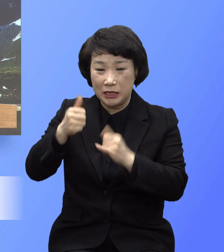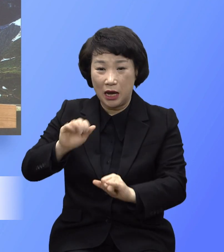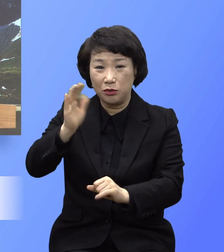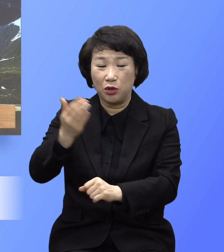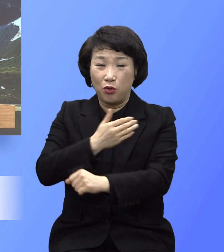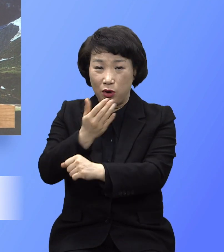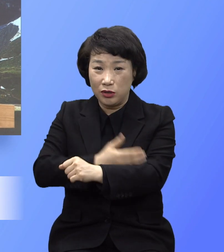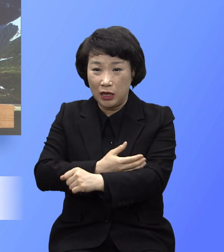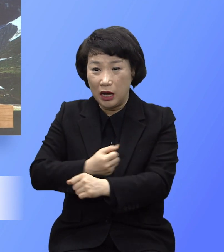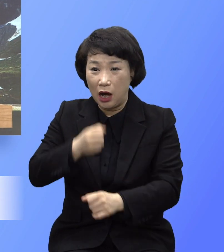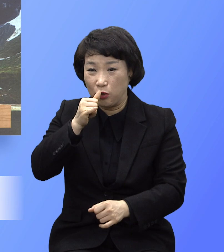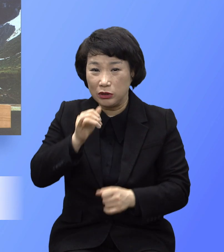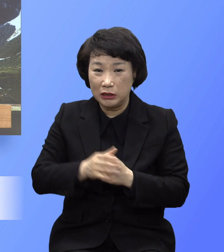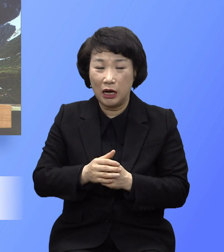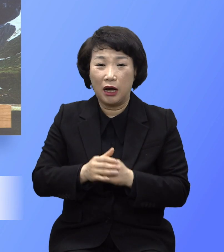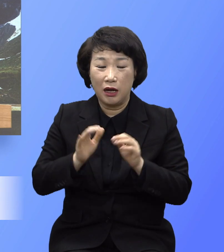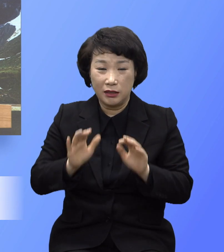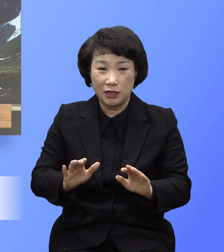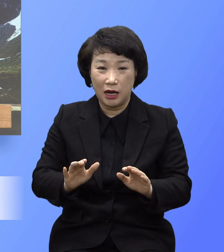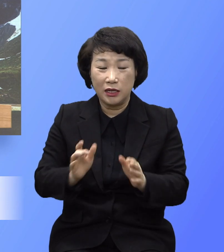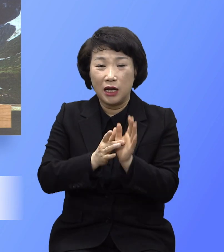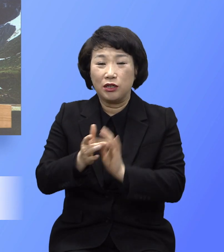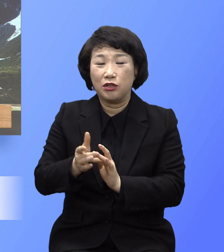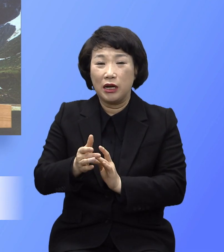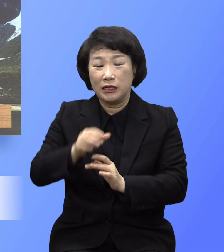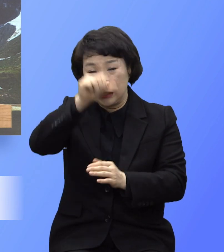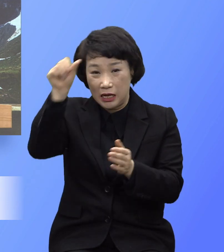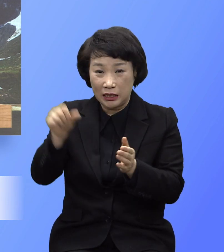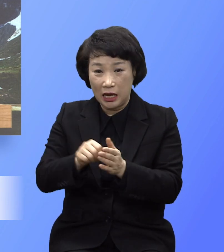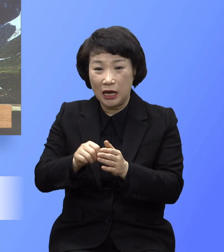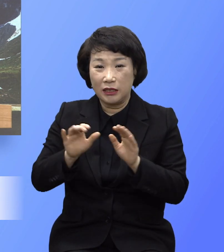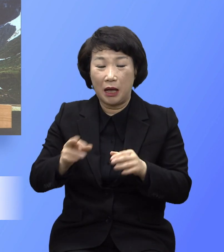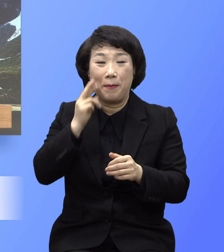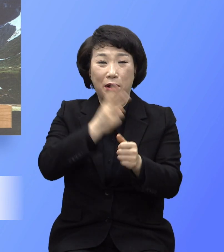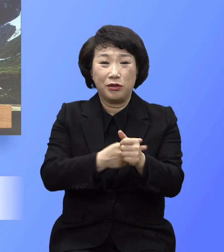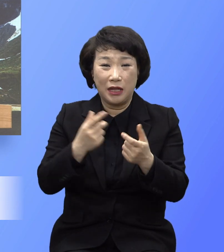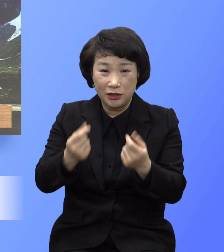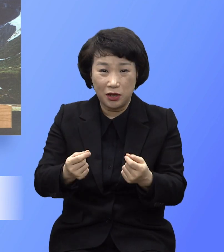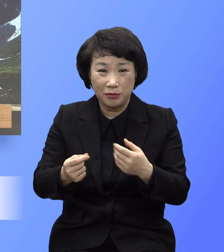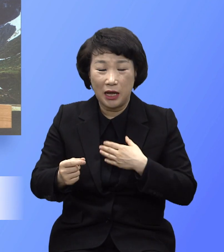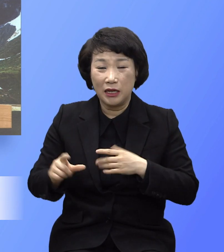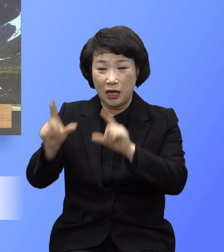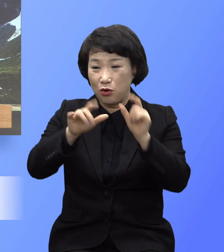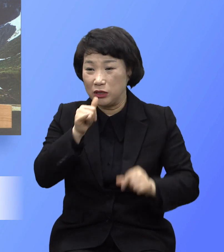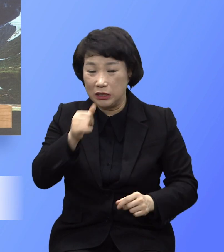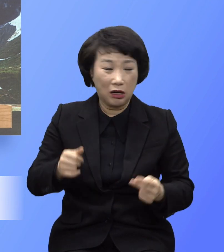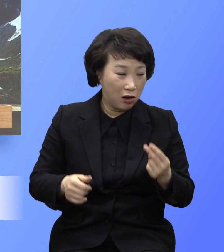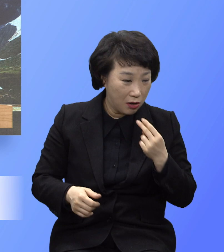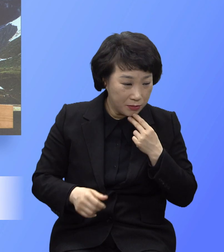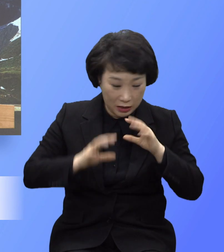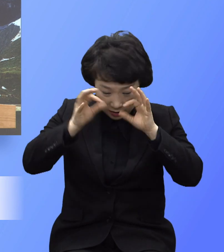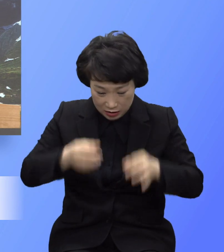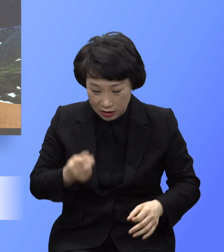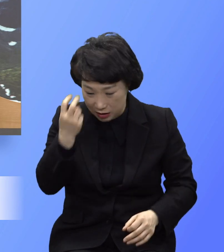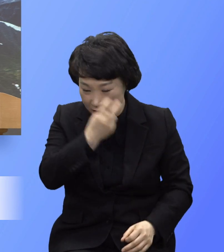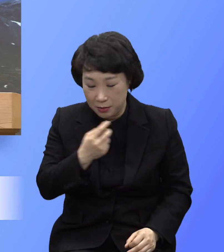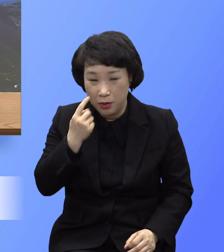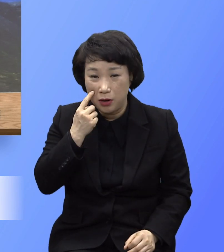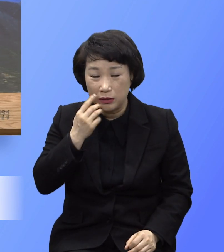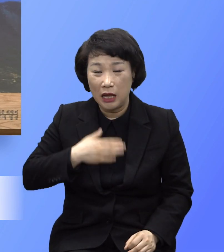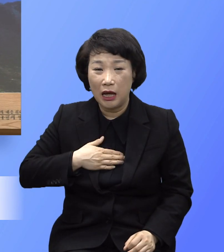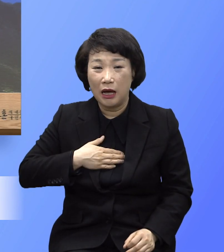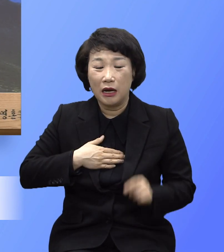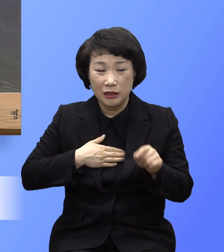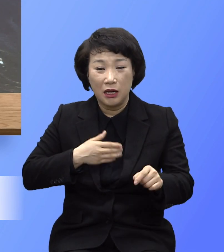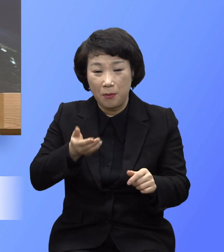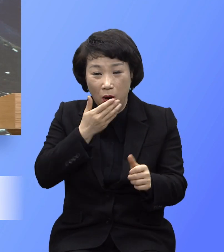자녀된 권세를 가지고 예수의 생애를 바울과 같이 살고 있는지 못 살고 있는지 내게는 먹일